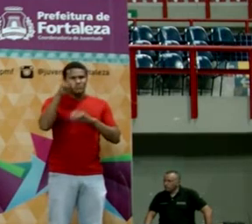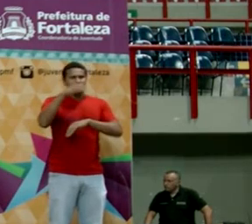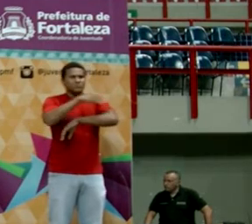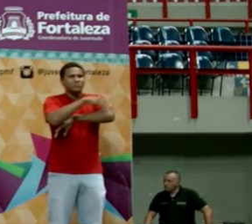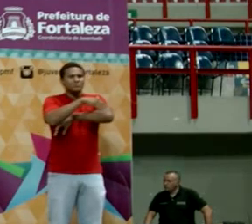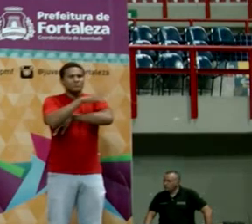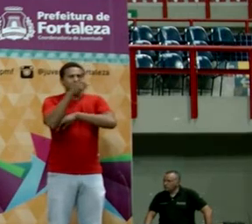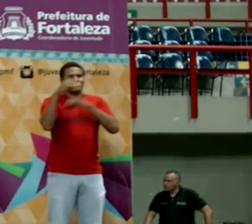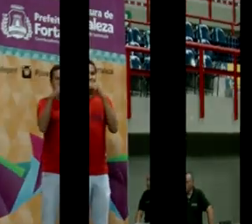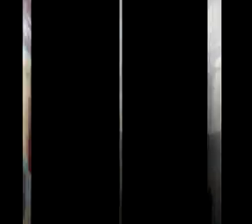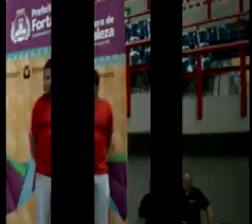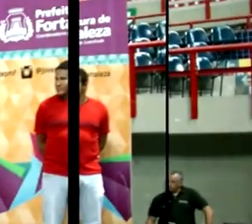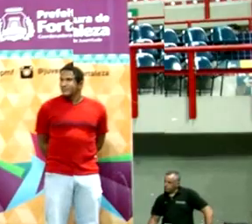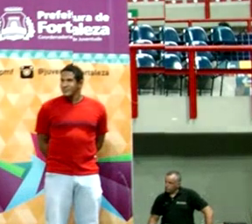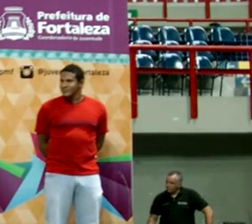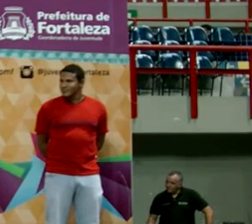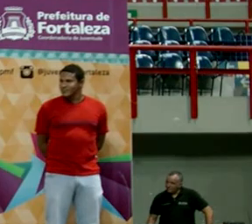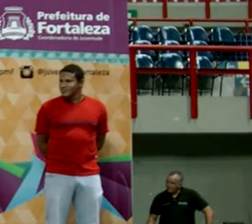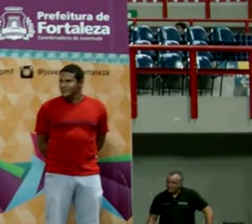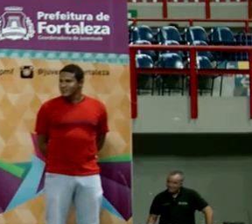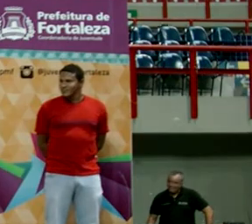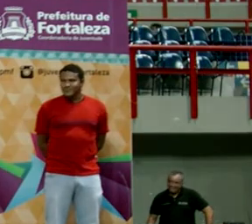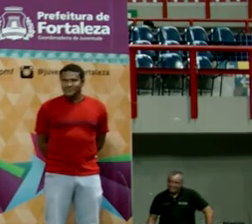Vieira, tá? Beleza?